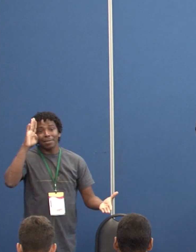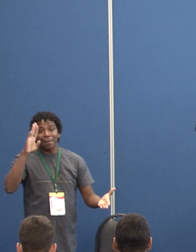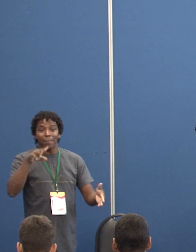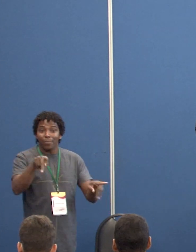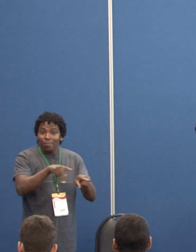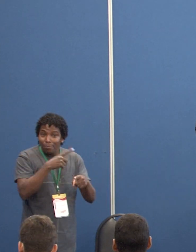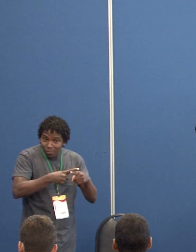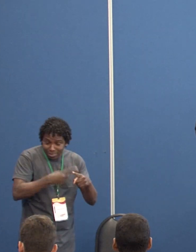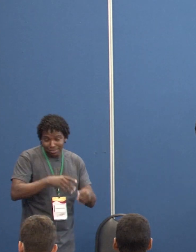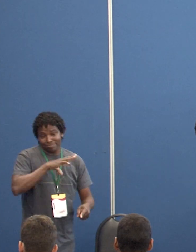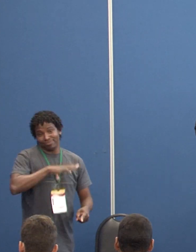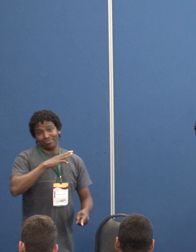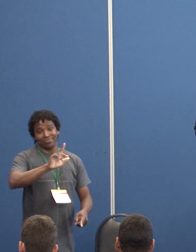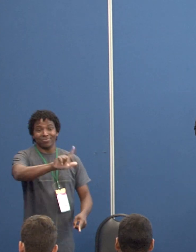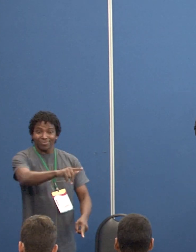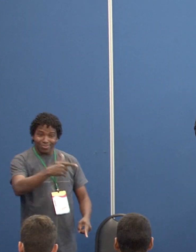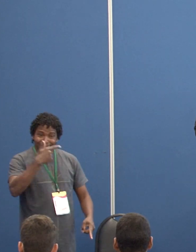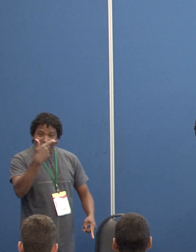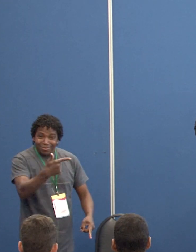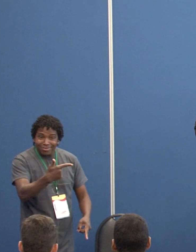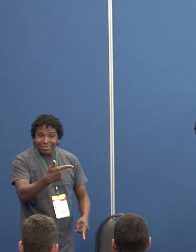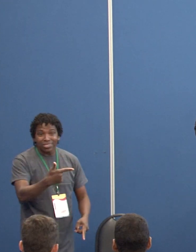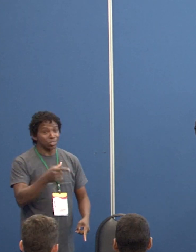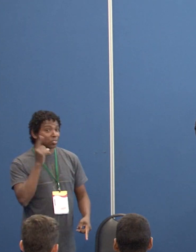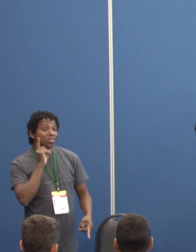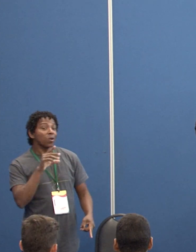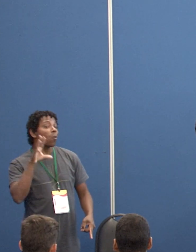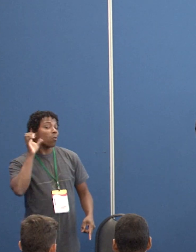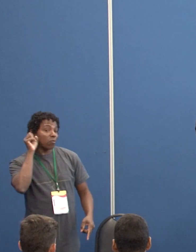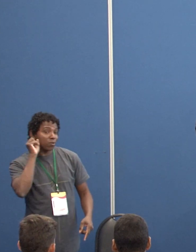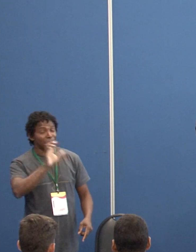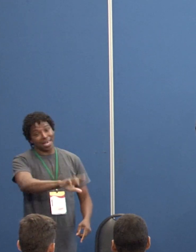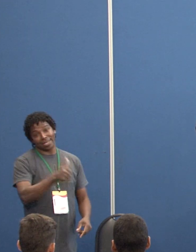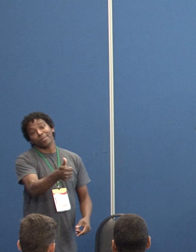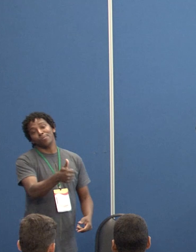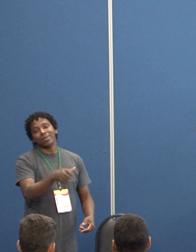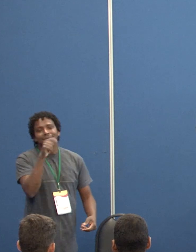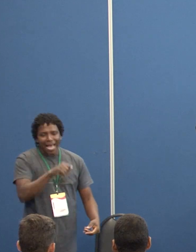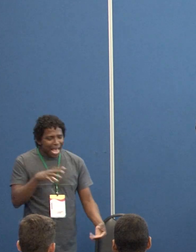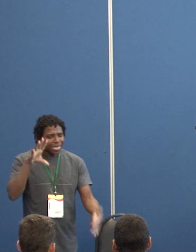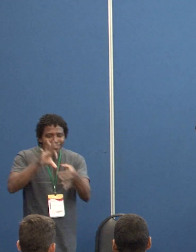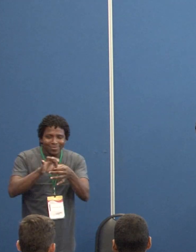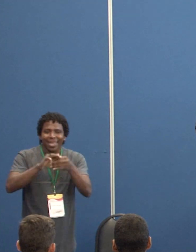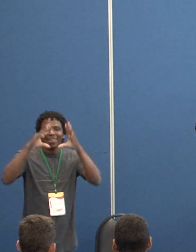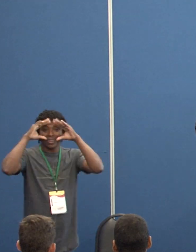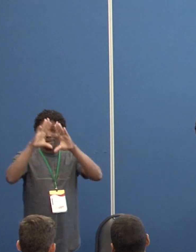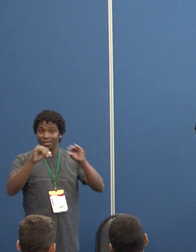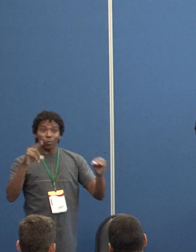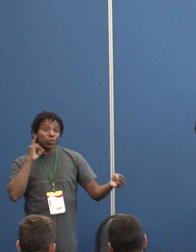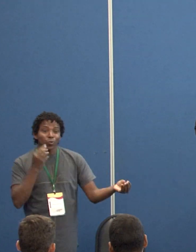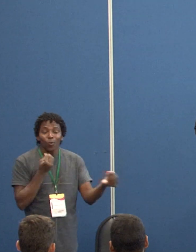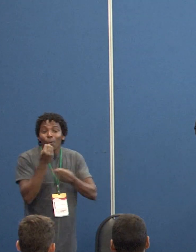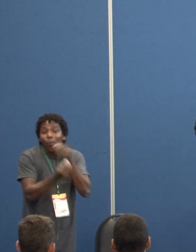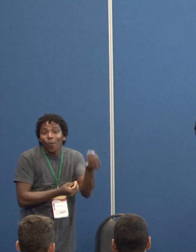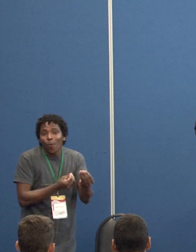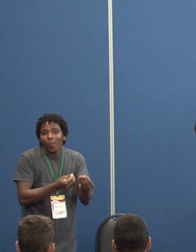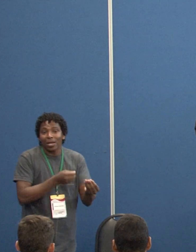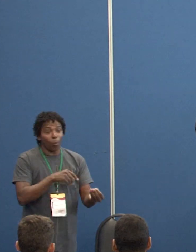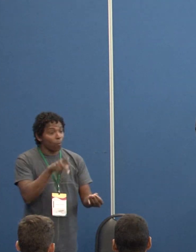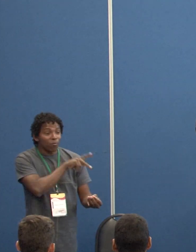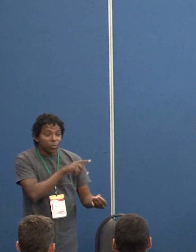à prática, né? Já que a teoria já avançou em alguma perspectiva. Então, o ouvinte faz